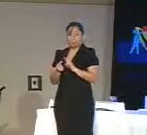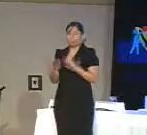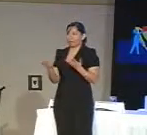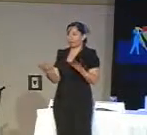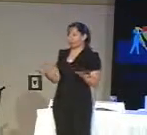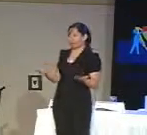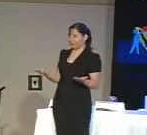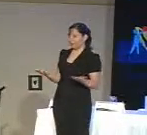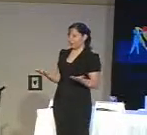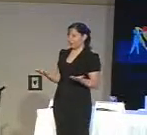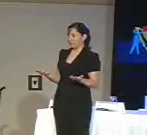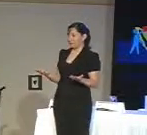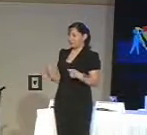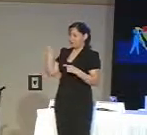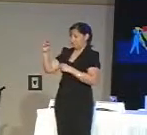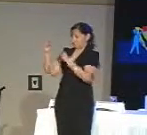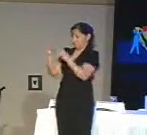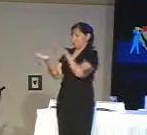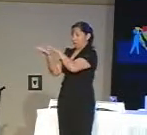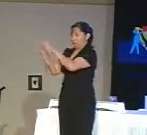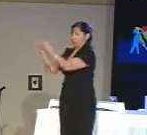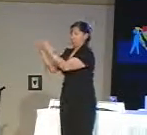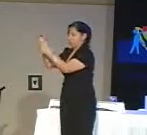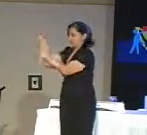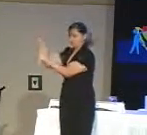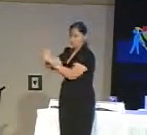¿quién absorbe los costos?